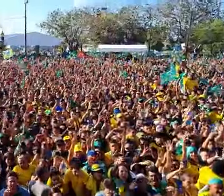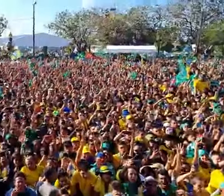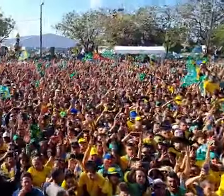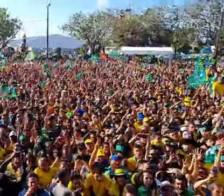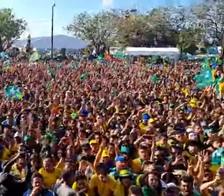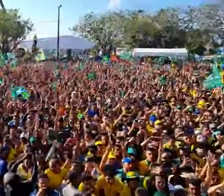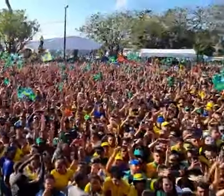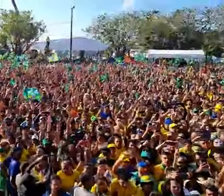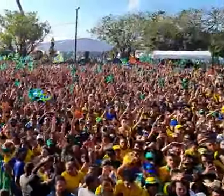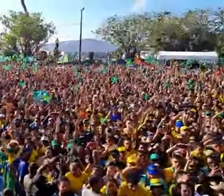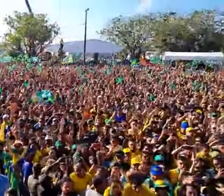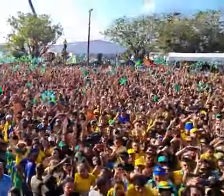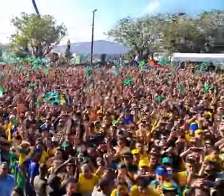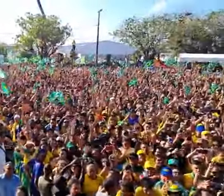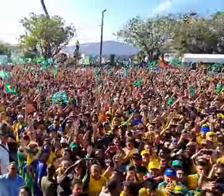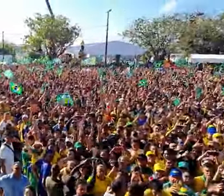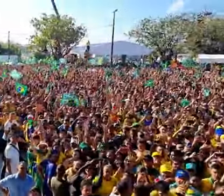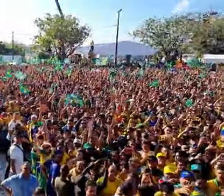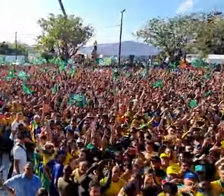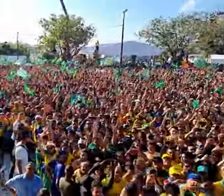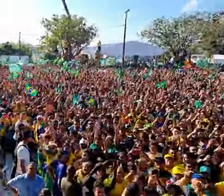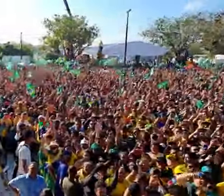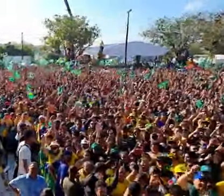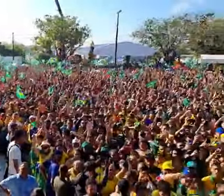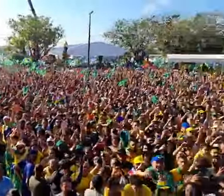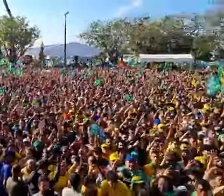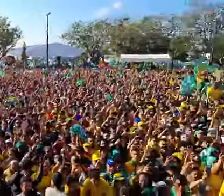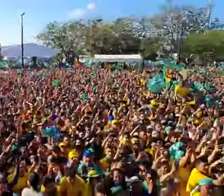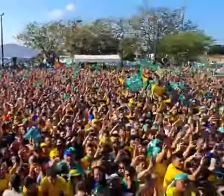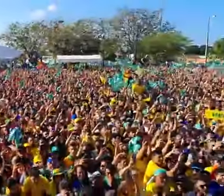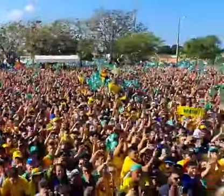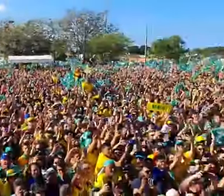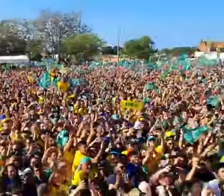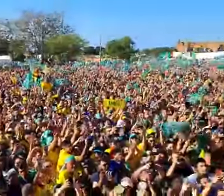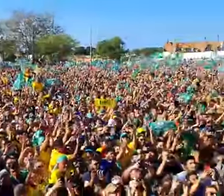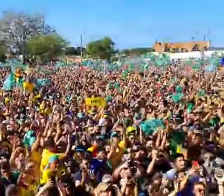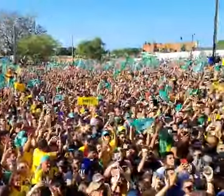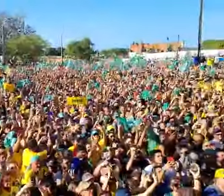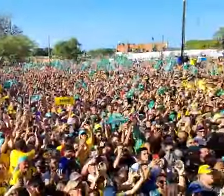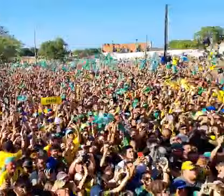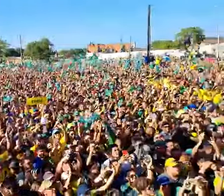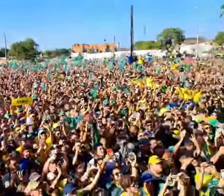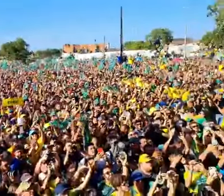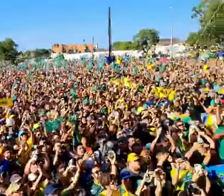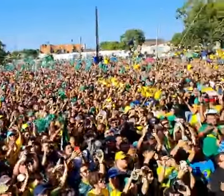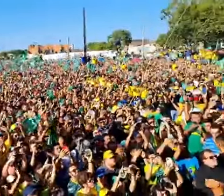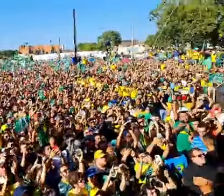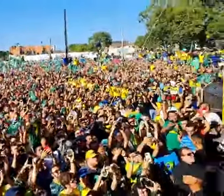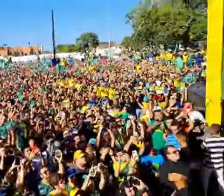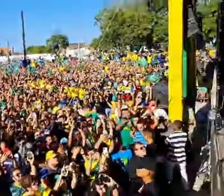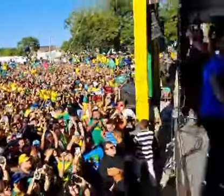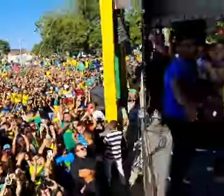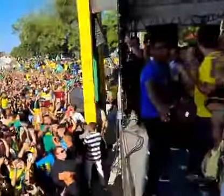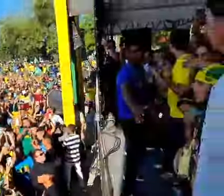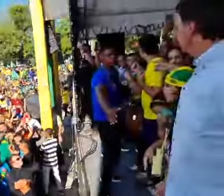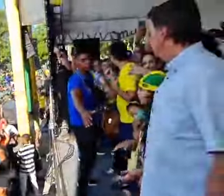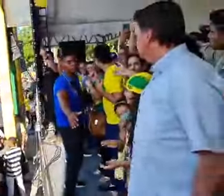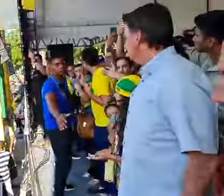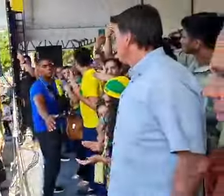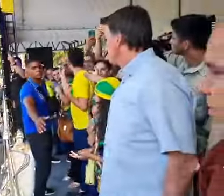Jair, Jair, Jair, Jair, Jair Messias Bolsonaro.